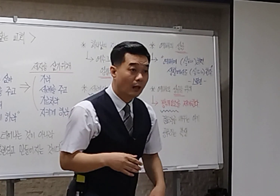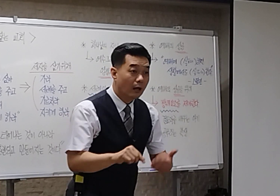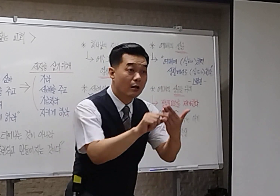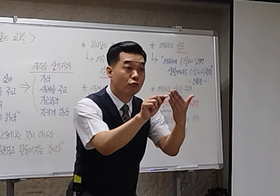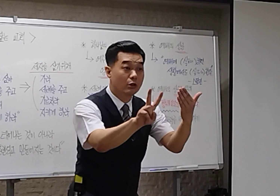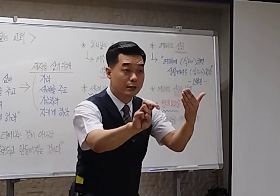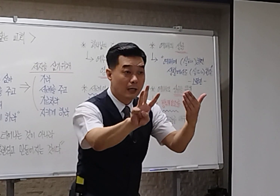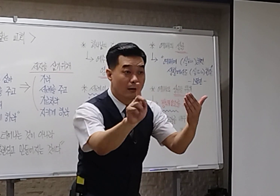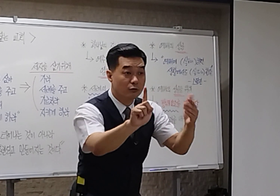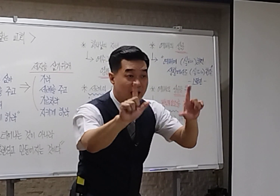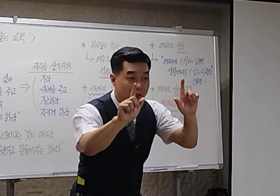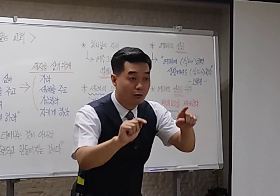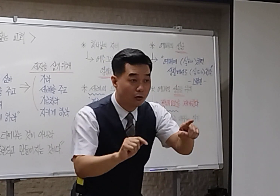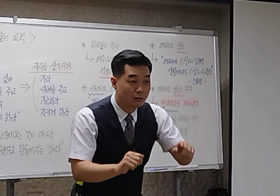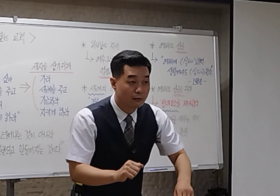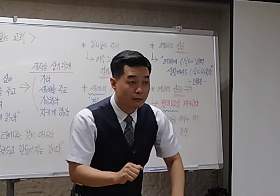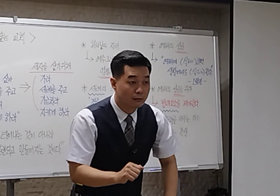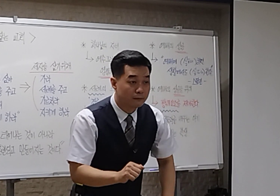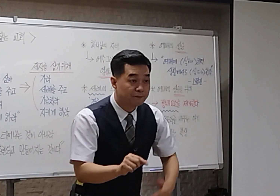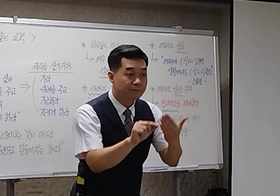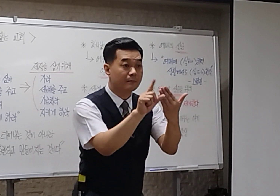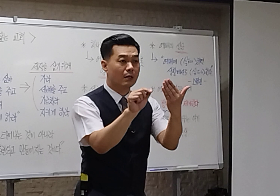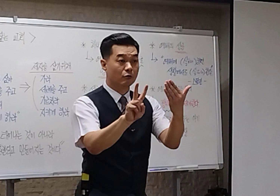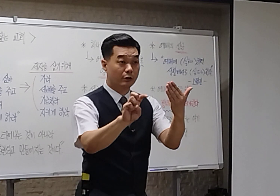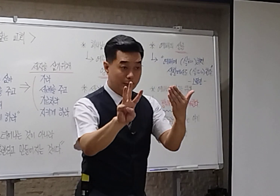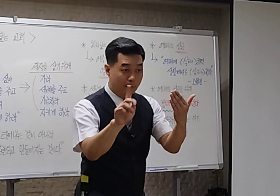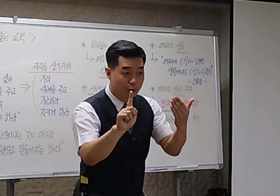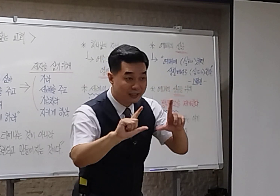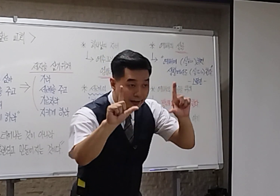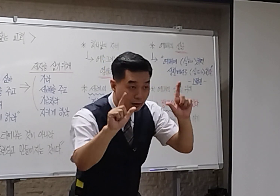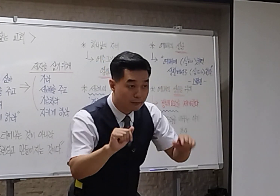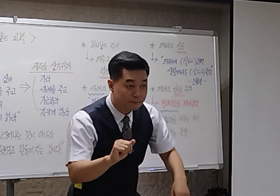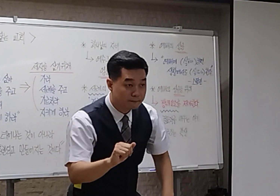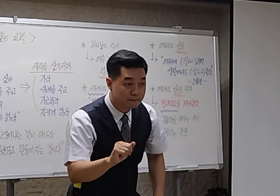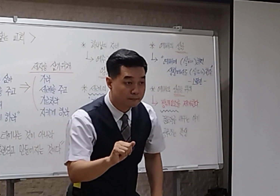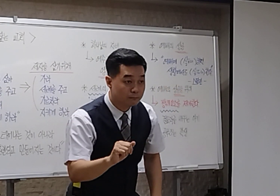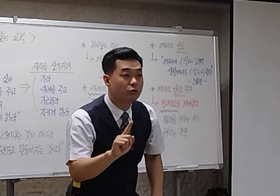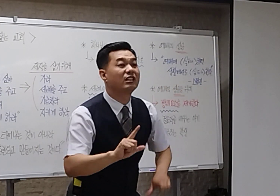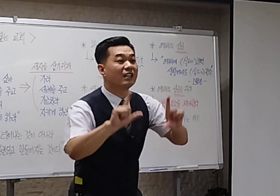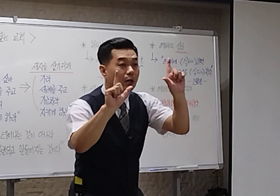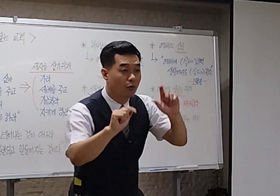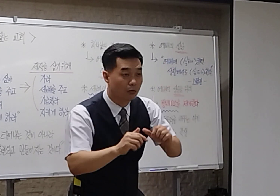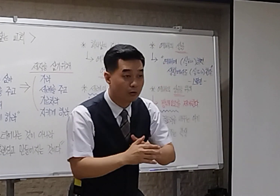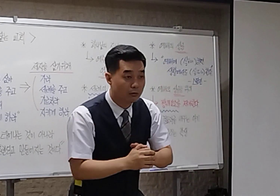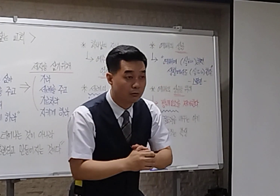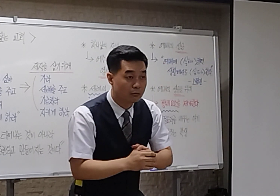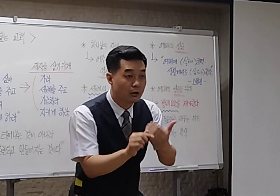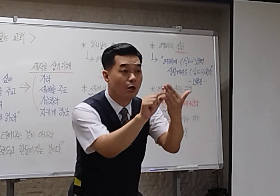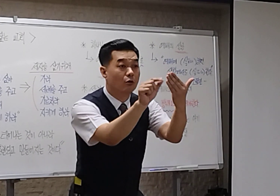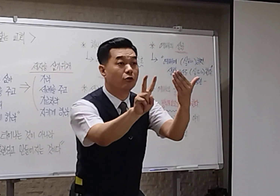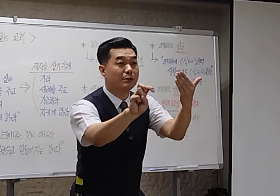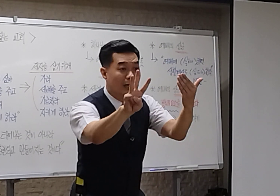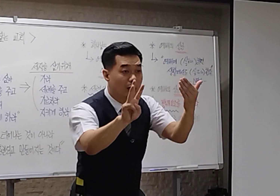네? 9월 23일 무슨 날이라고? 9월 23일 무슨 날이에요? 무슨 날이냐고? 9월 23일